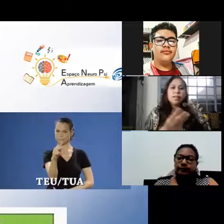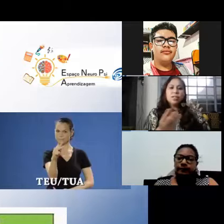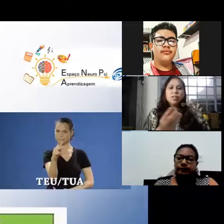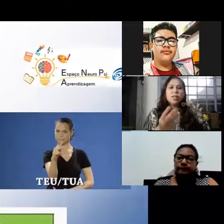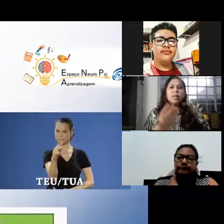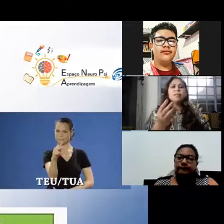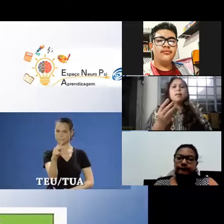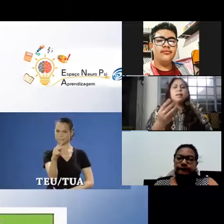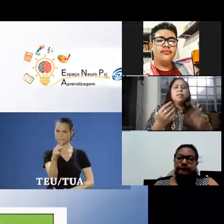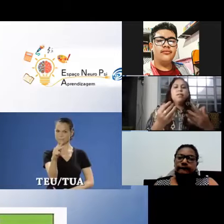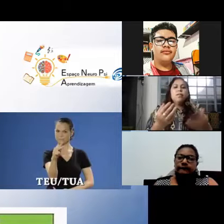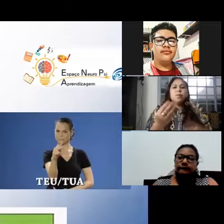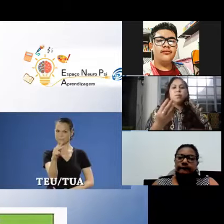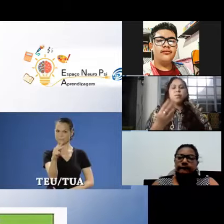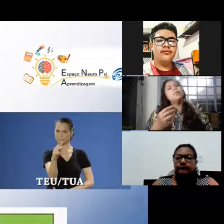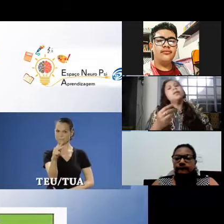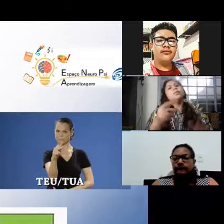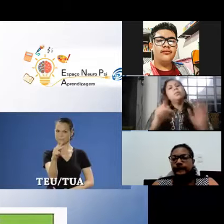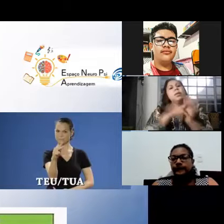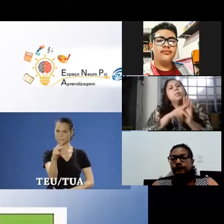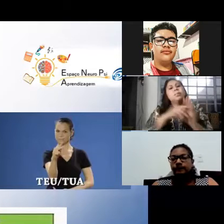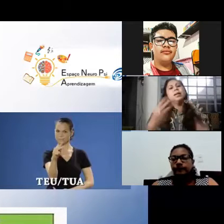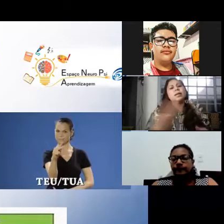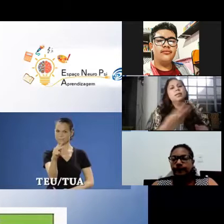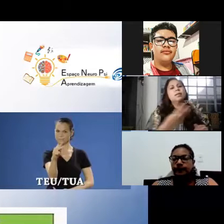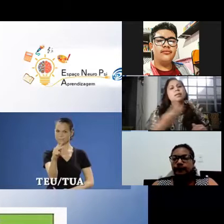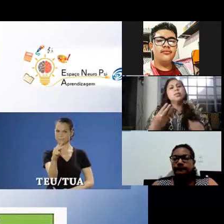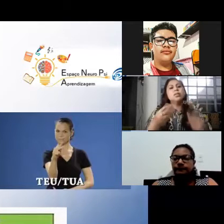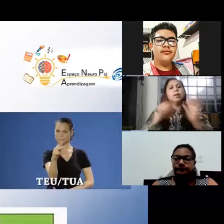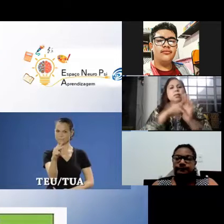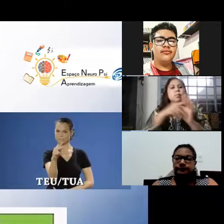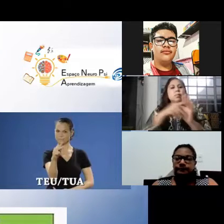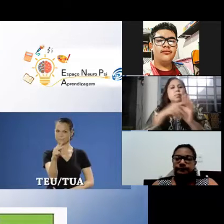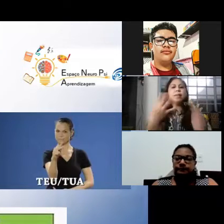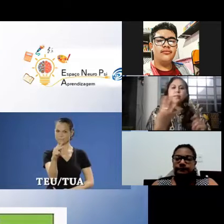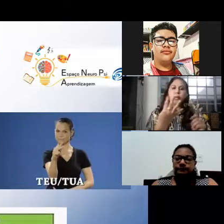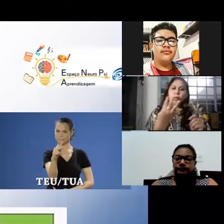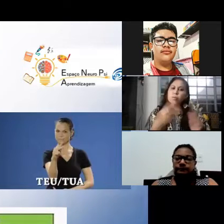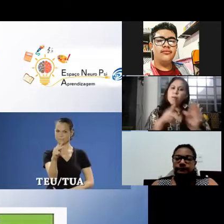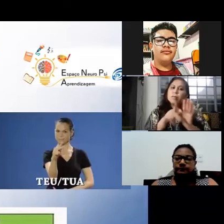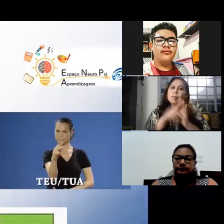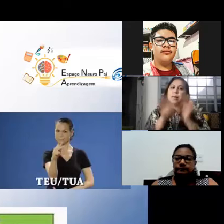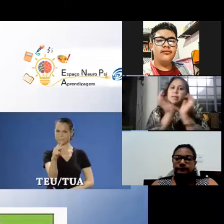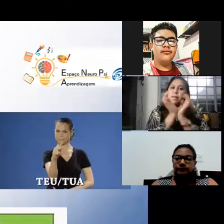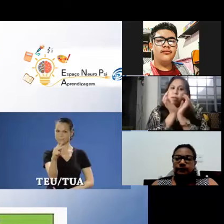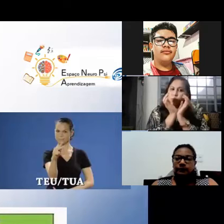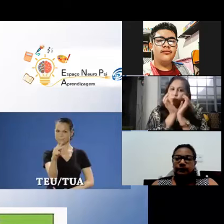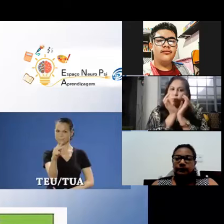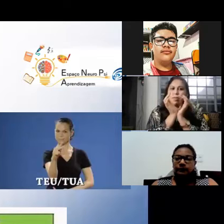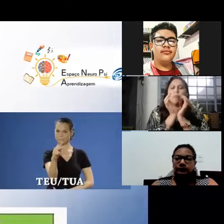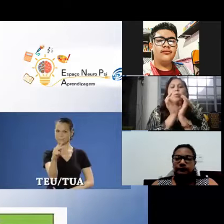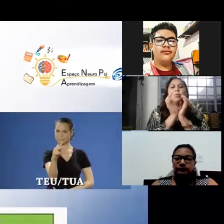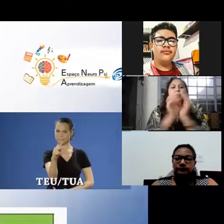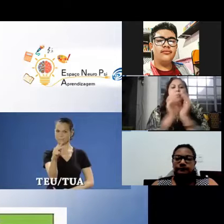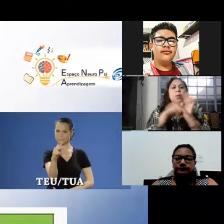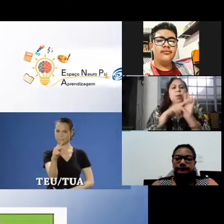a eles três. Se eu tiver incluído, pertence a nós três, ou pertence a nós quatro, ou pertence a todos, né?